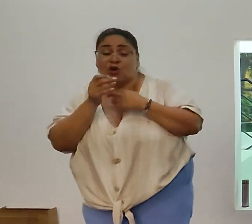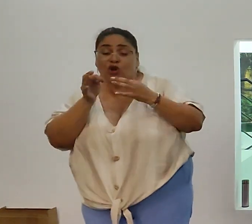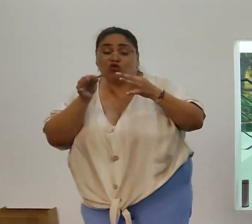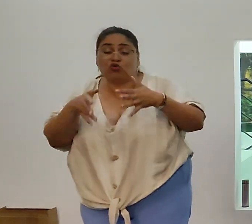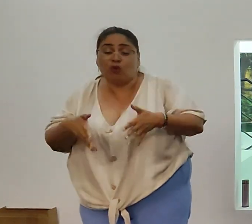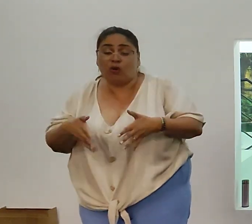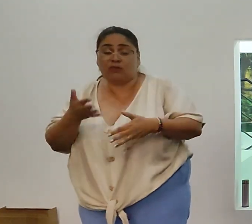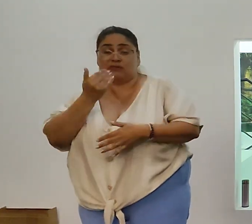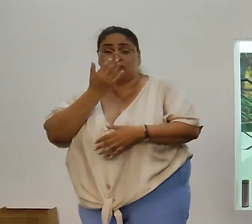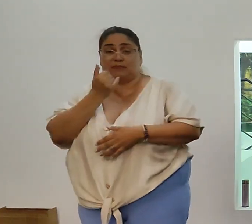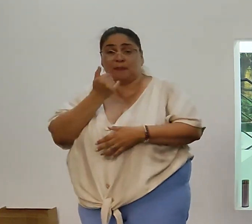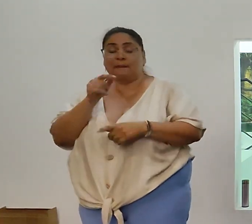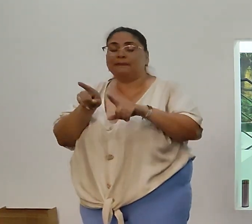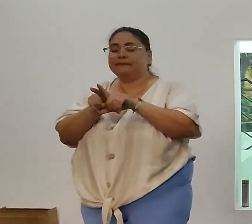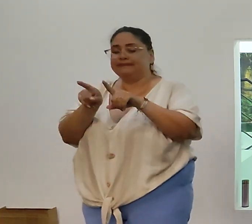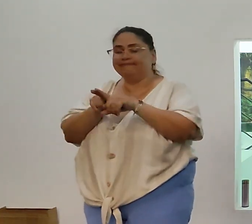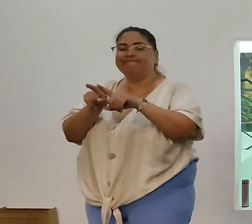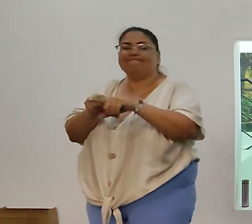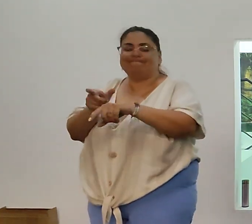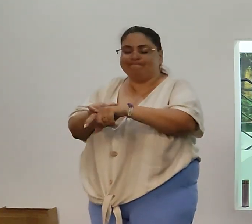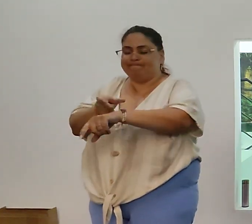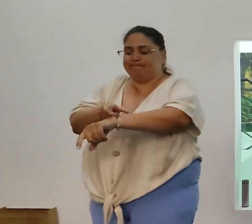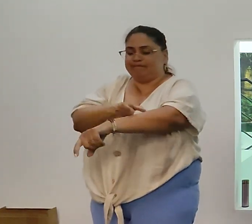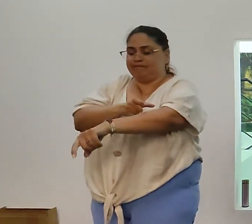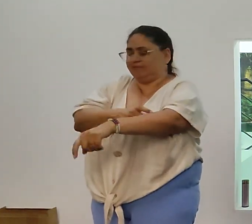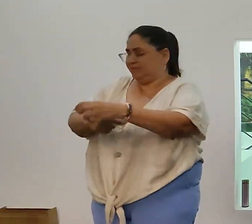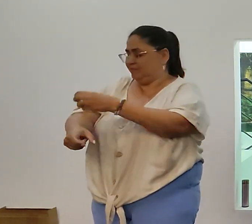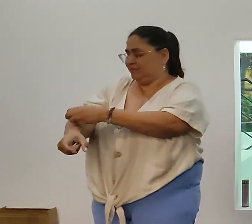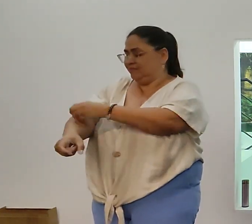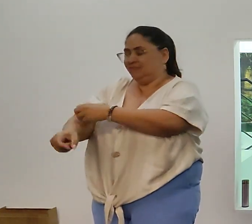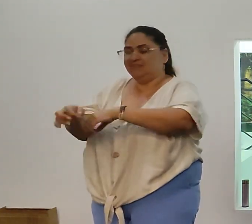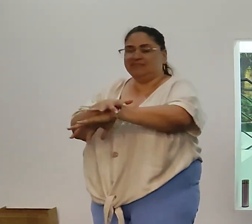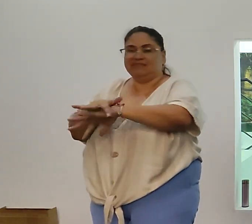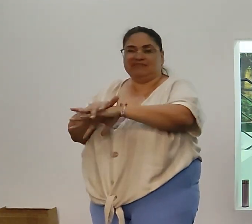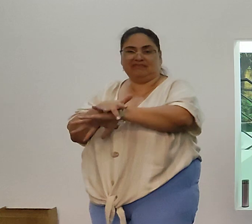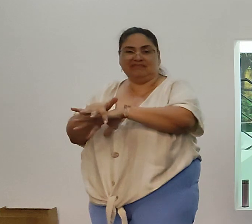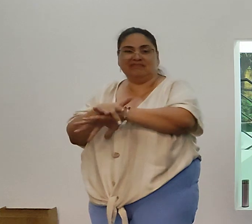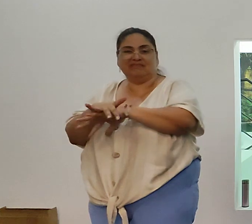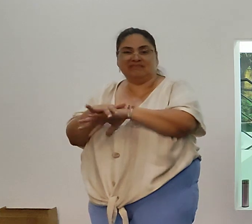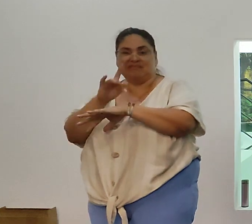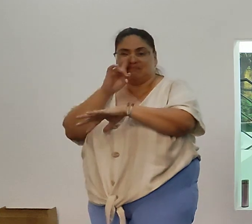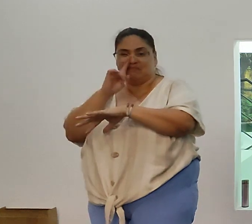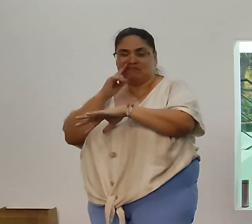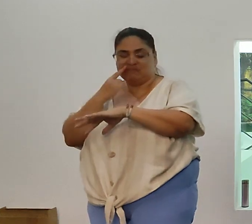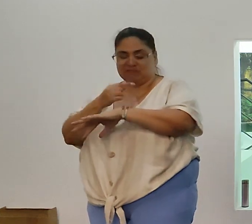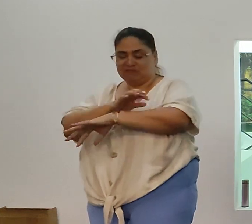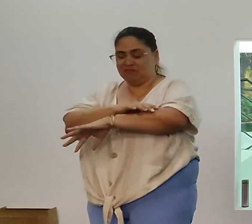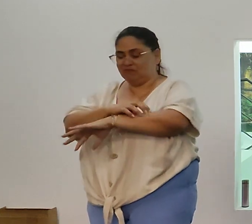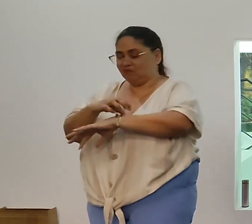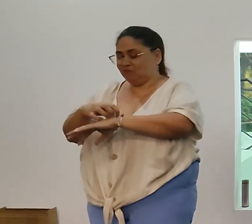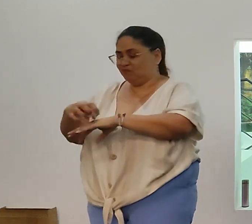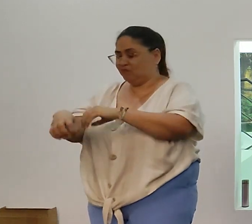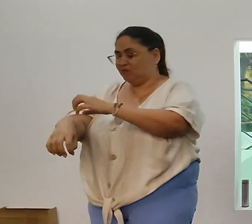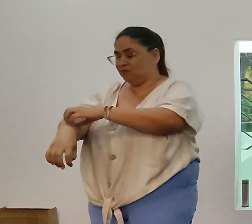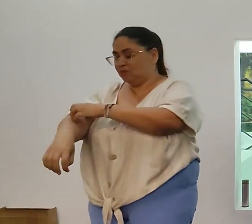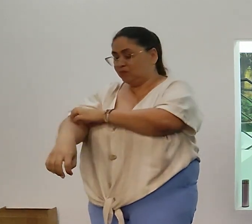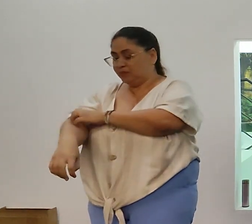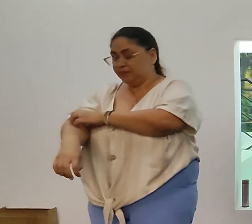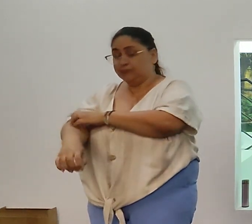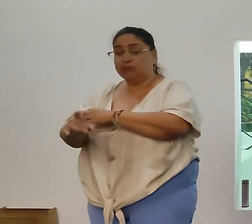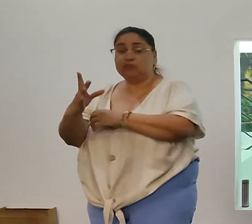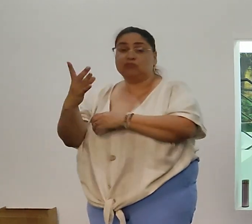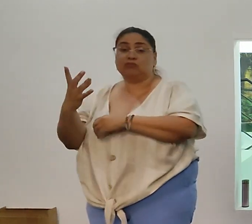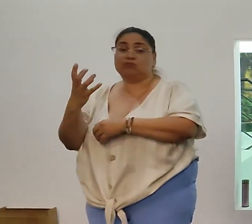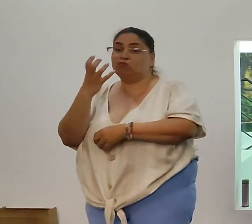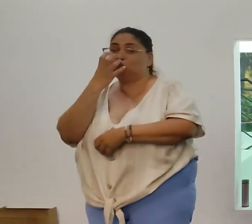da comida do rico, como também ele tinha feridas purulentas. E o texto diz que a única companhia